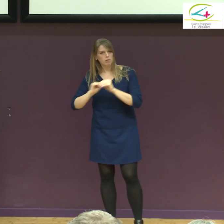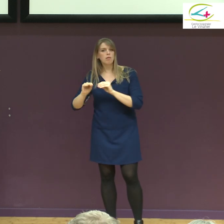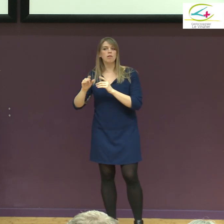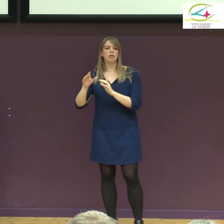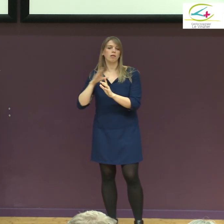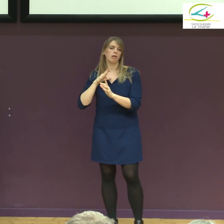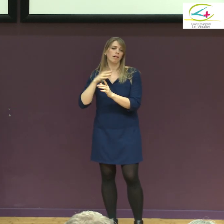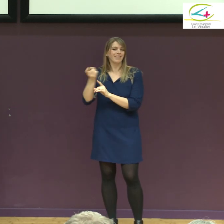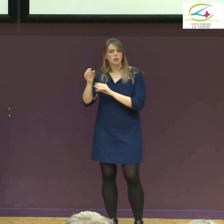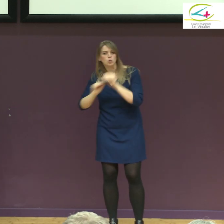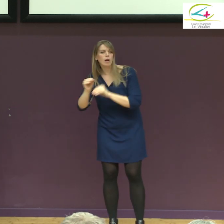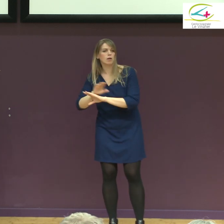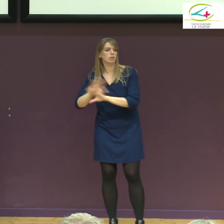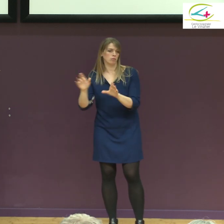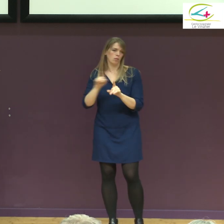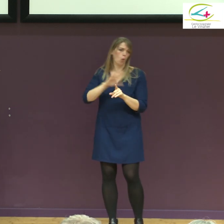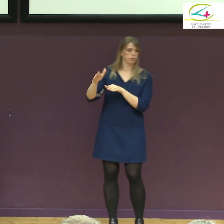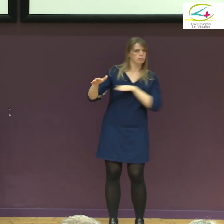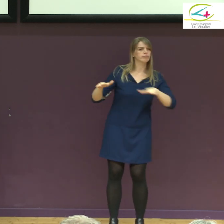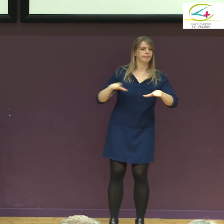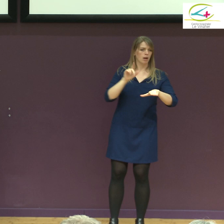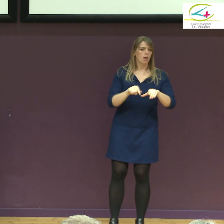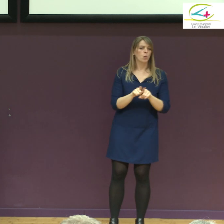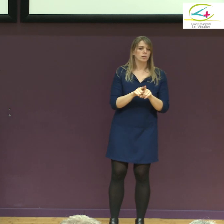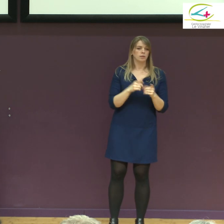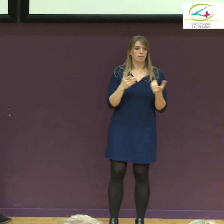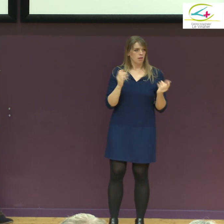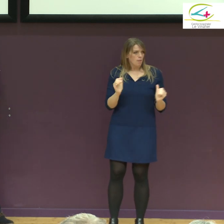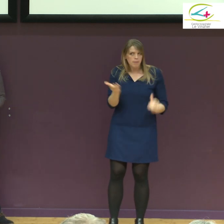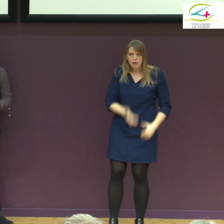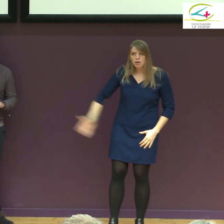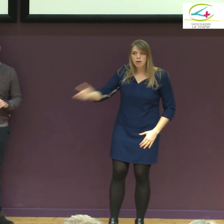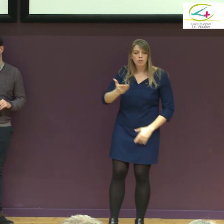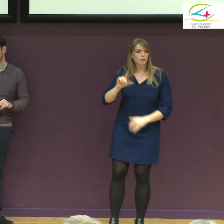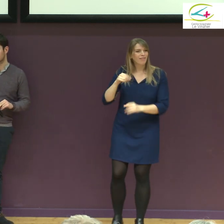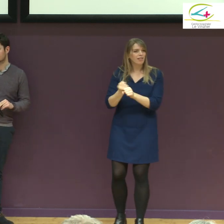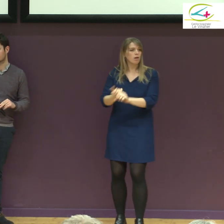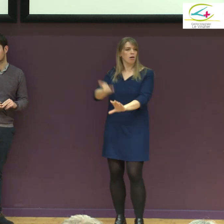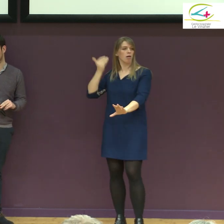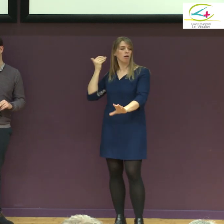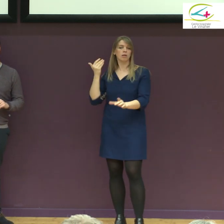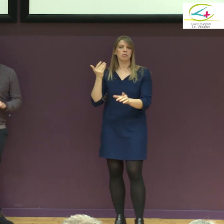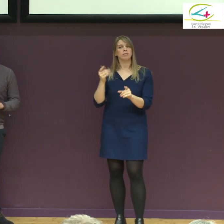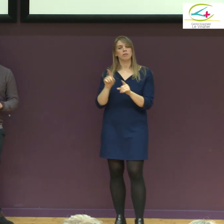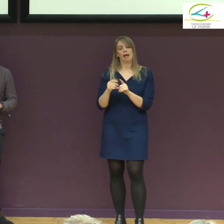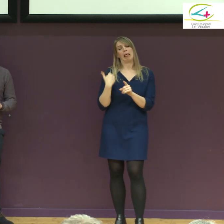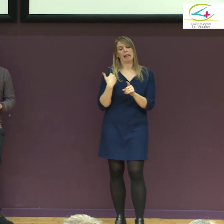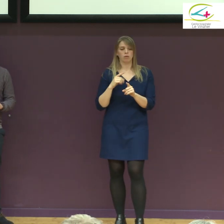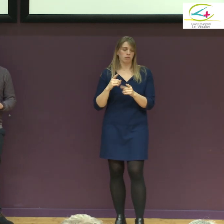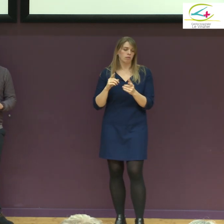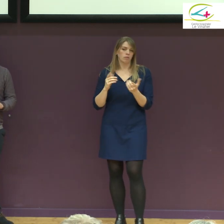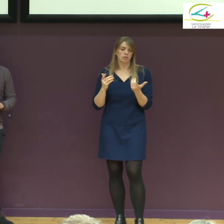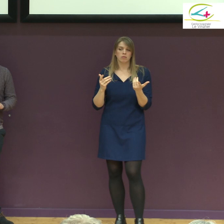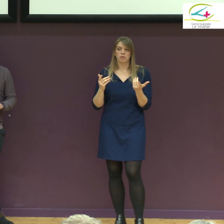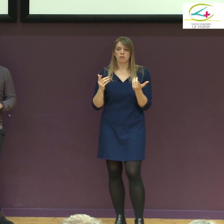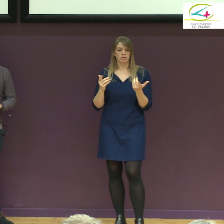ce n'est pas qu'une affaire de soignants. Mais il y a quand même des gens qui, depuis 20 ans, et pas depuis longtemps, en fait, hein, parce qu'il